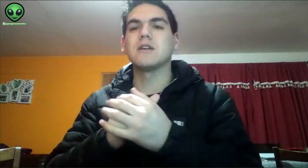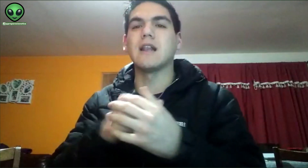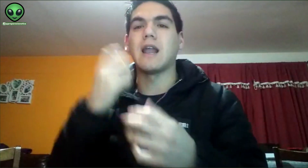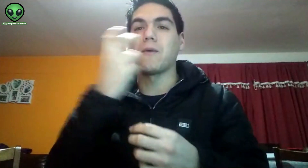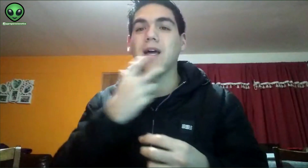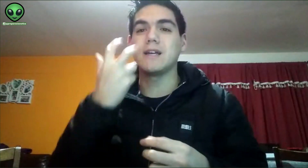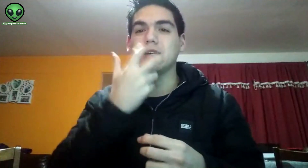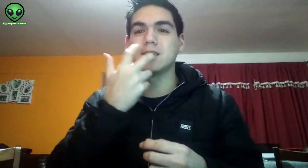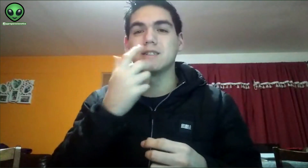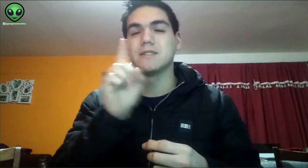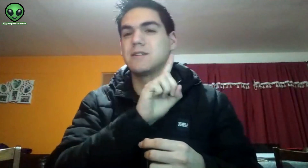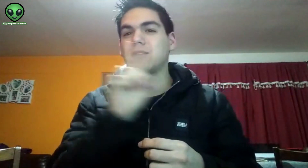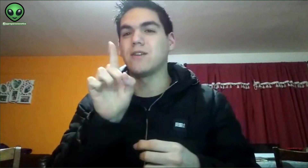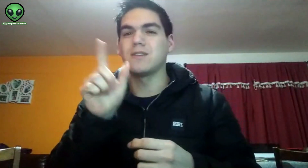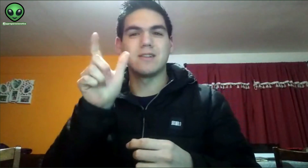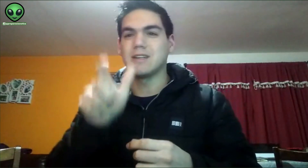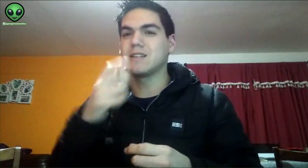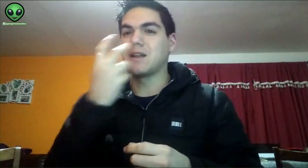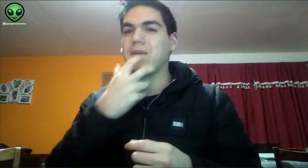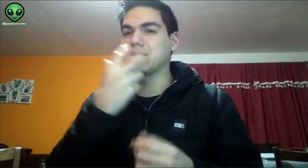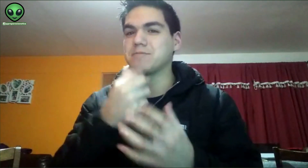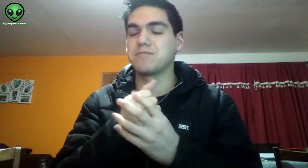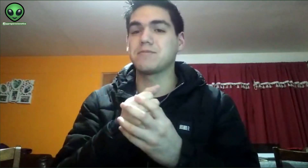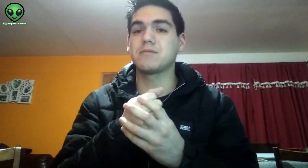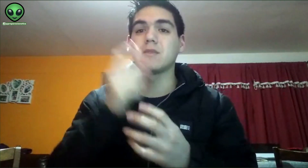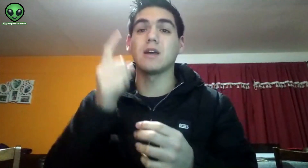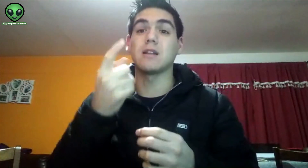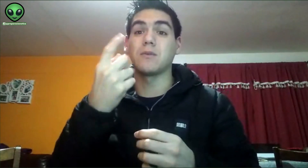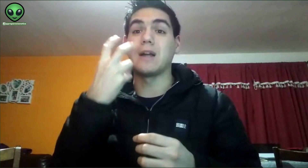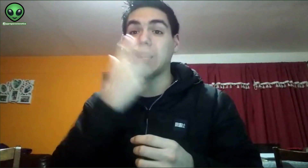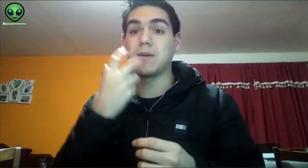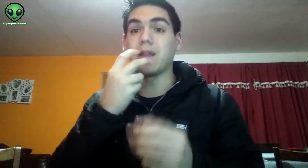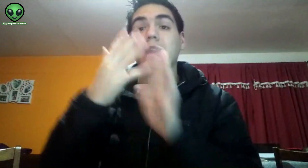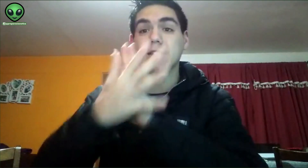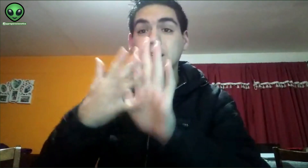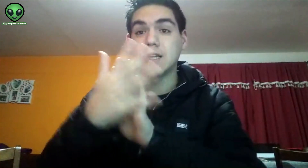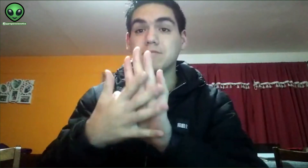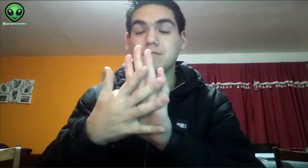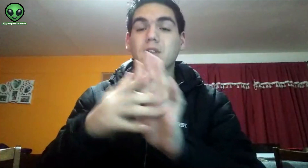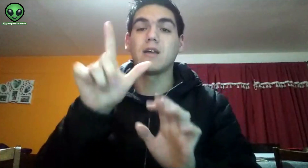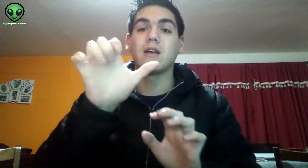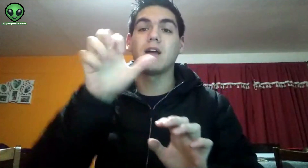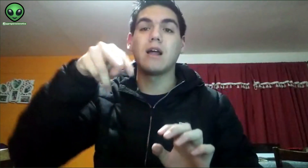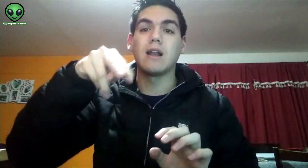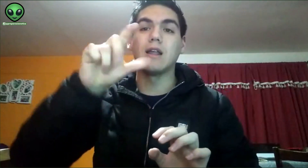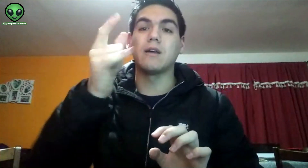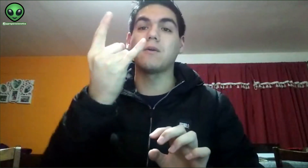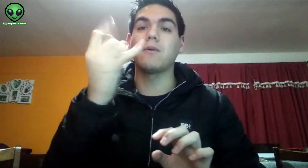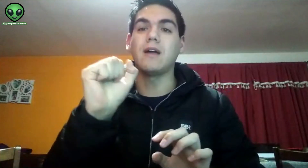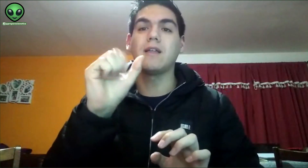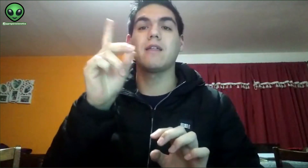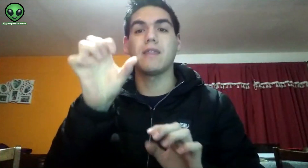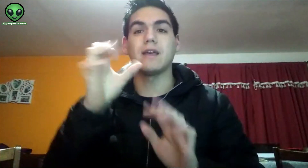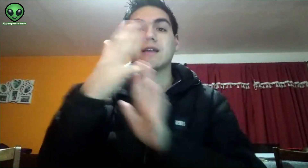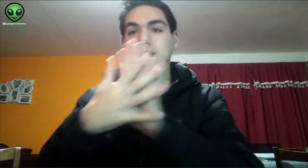El lenguaje no es un lenguaje, es una lengua de señas. Lengua de